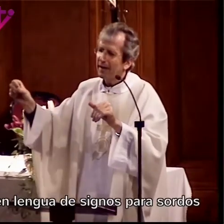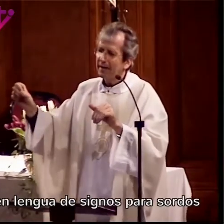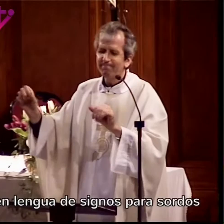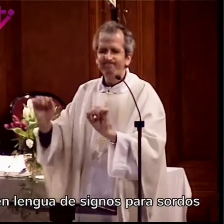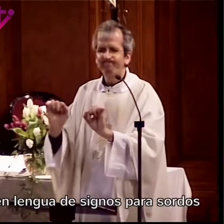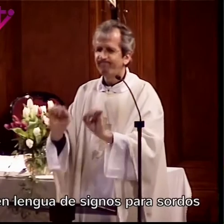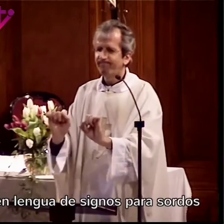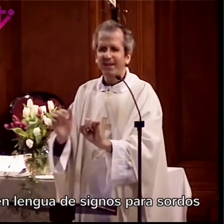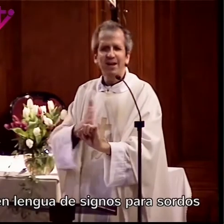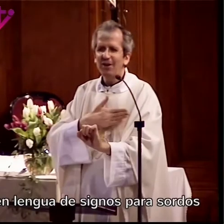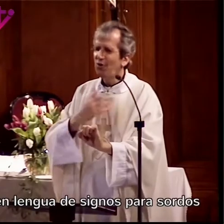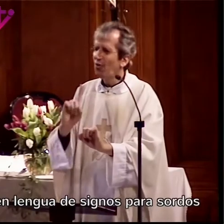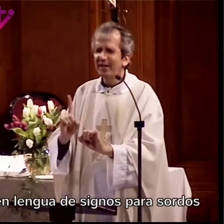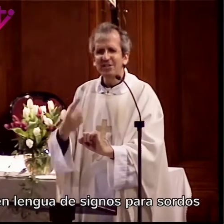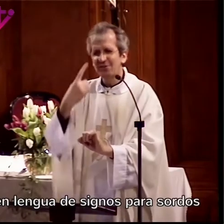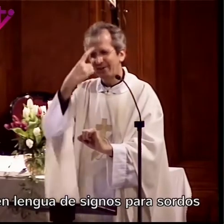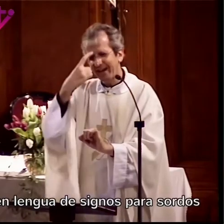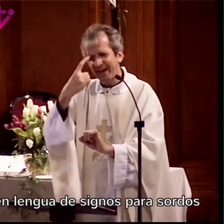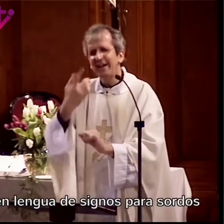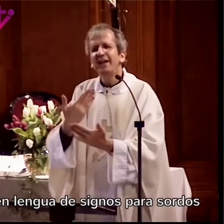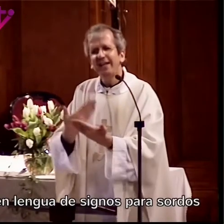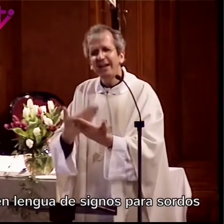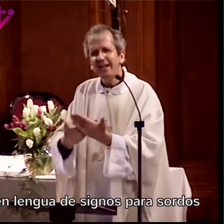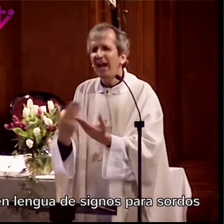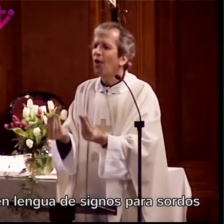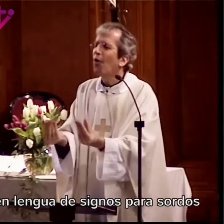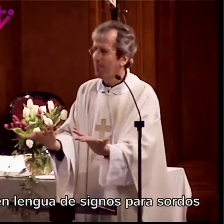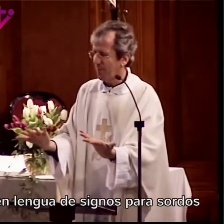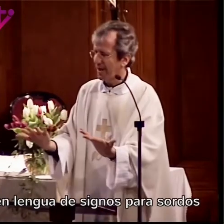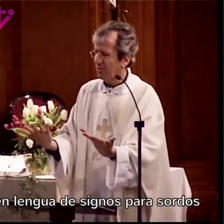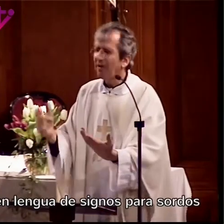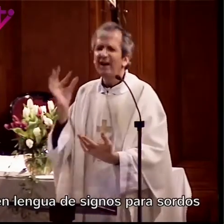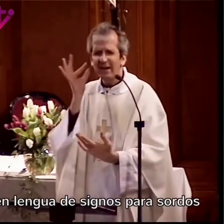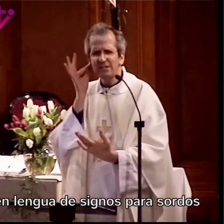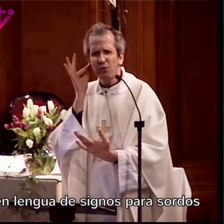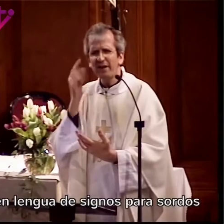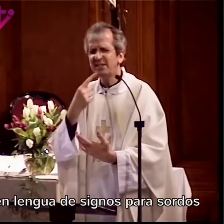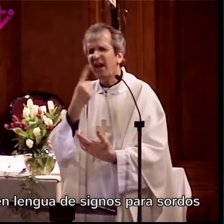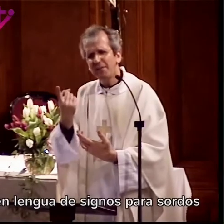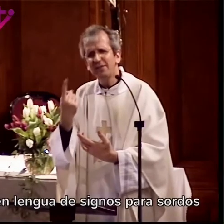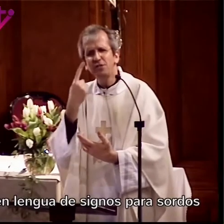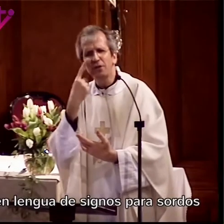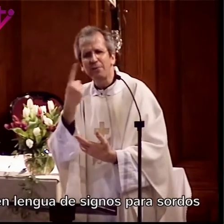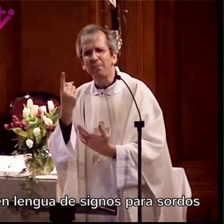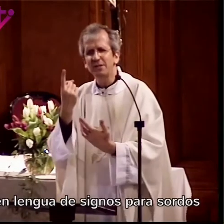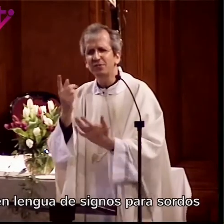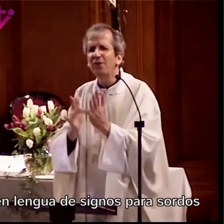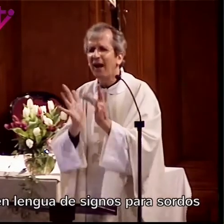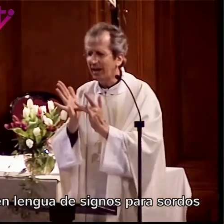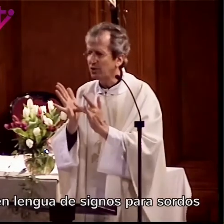él no quiso creer quería comprobarlo las mujeres habían dicho que habían visto a Jesús